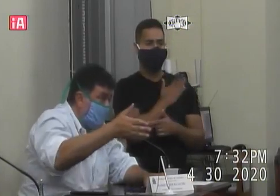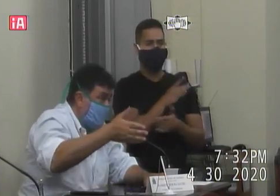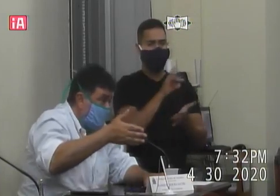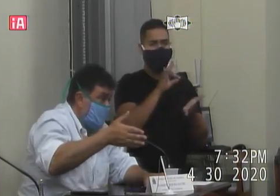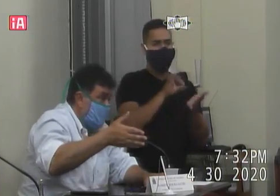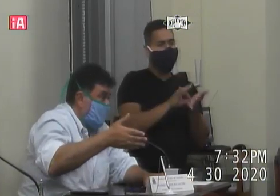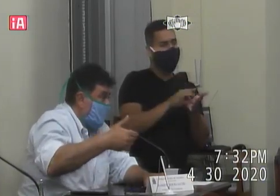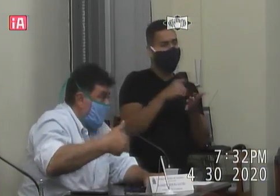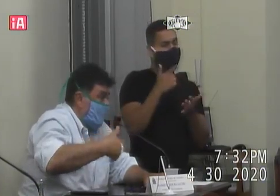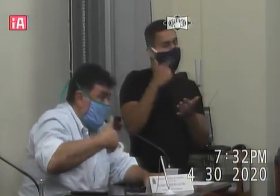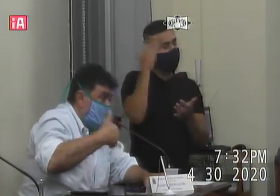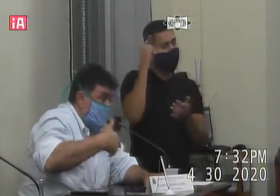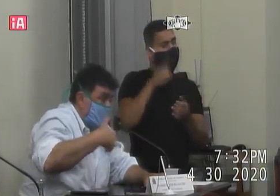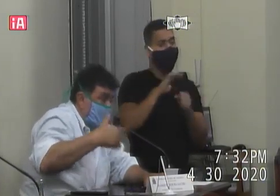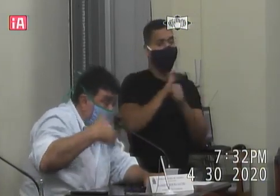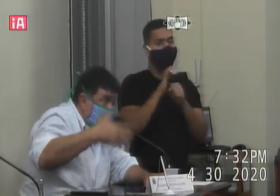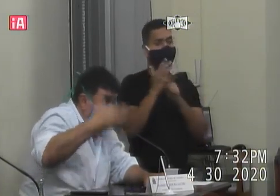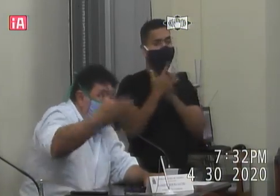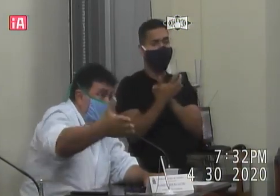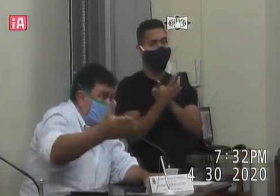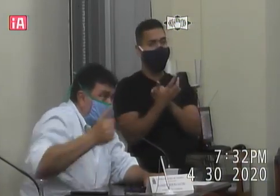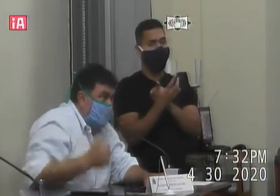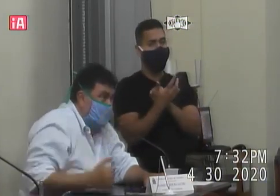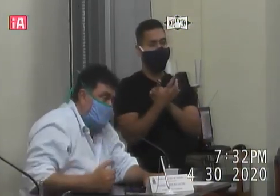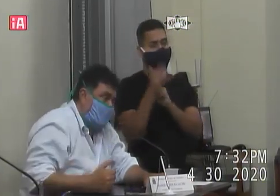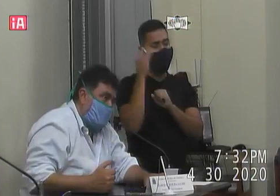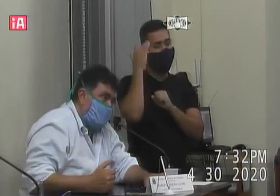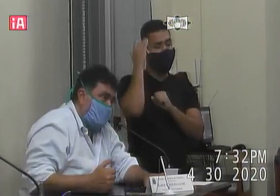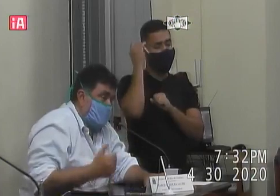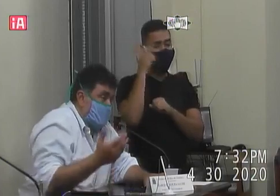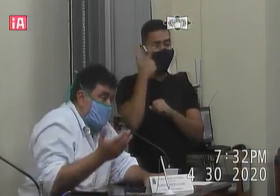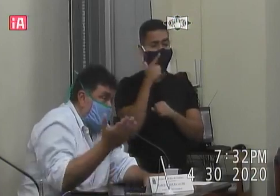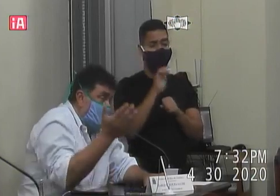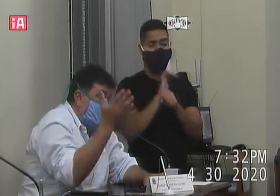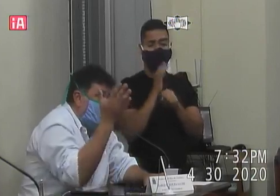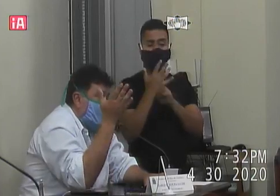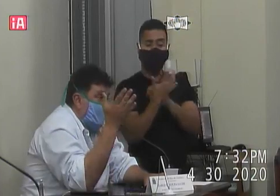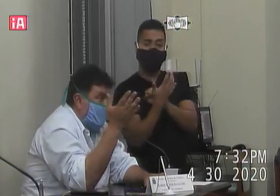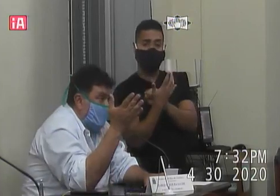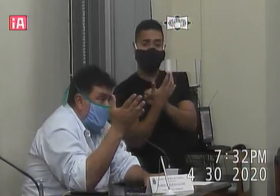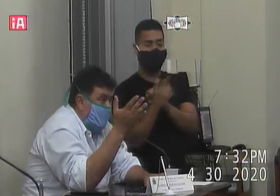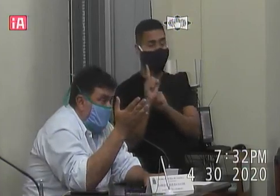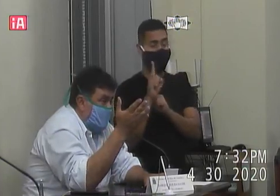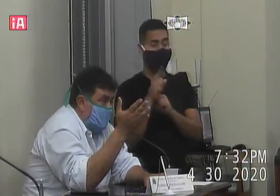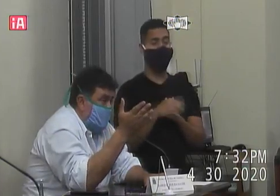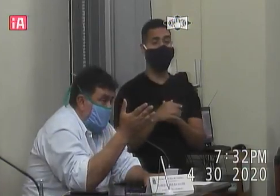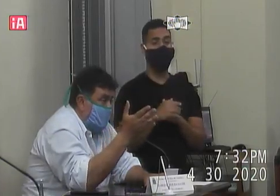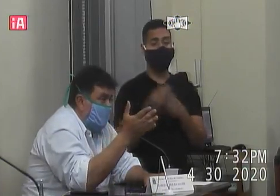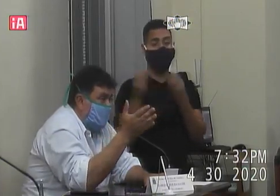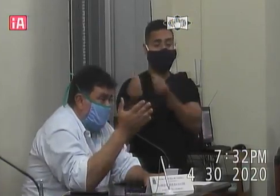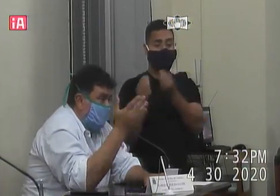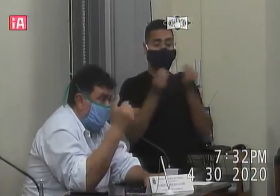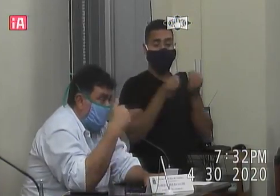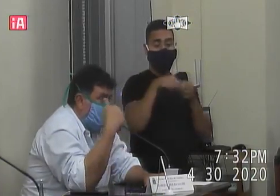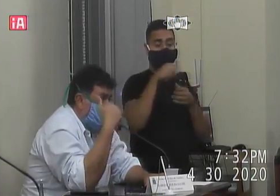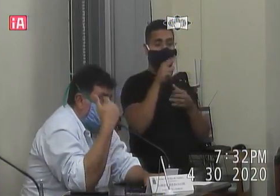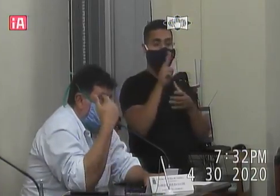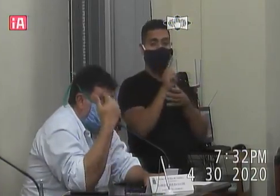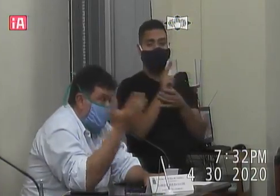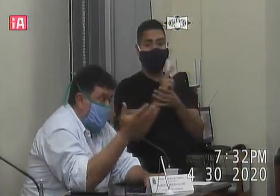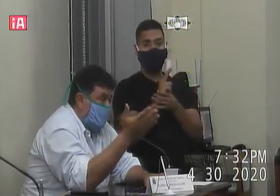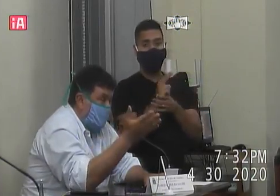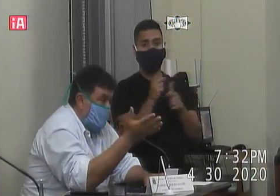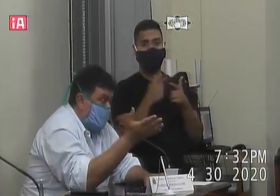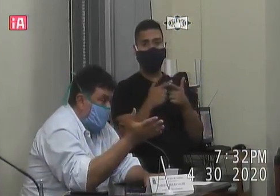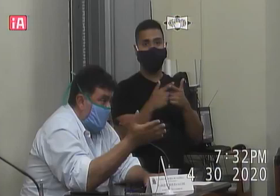confirmado com Covid. Ele é um paciente que nem é Covid-19, é um paciente que foi trazido aqui por conta